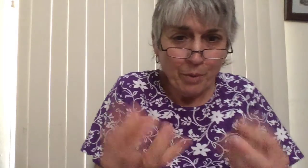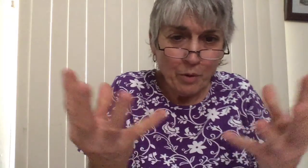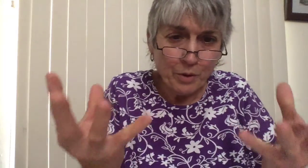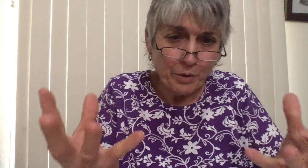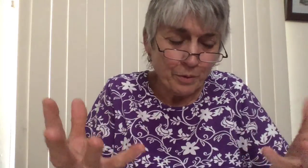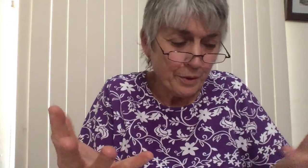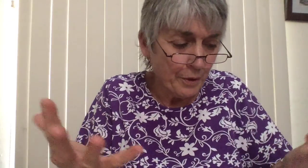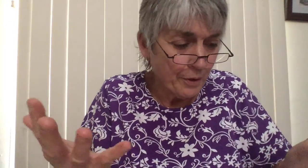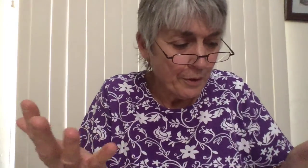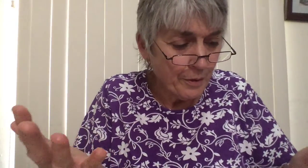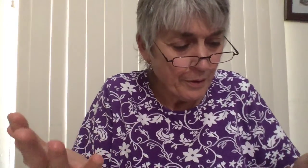beaucoup de.